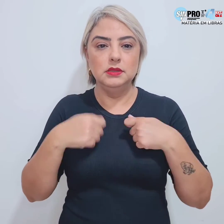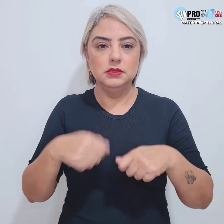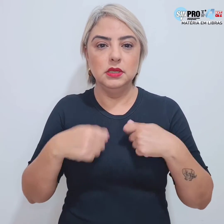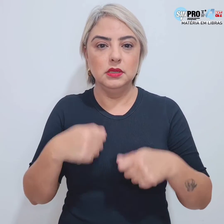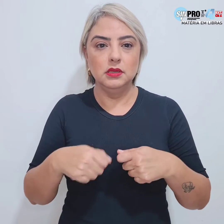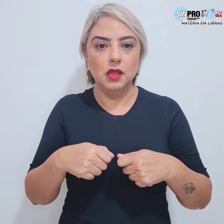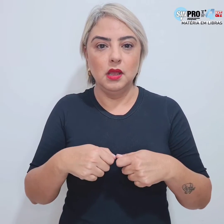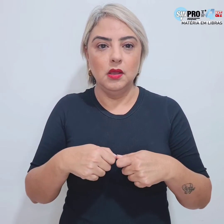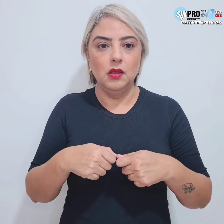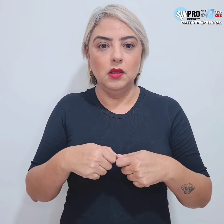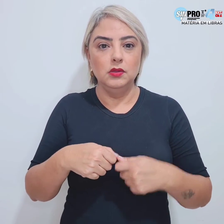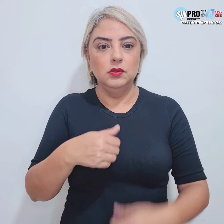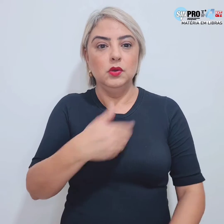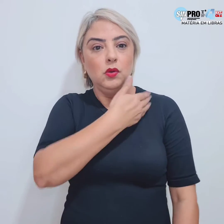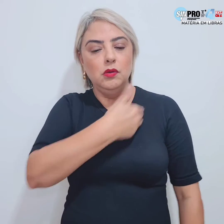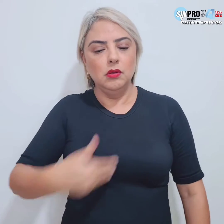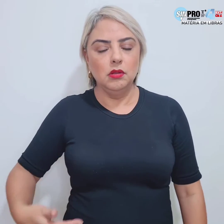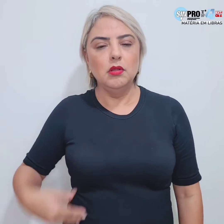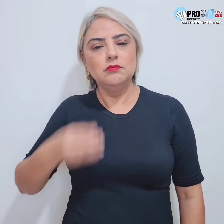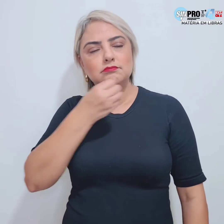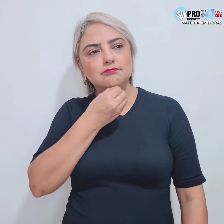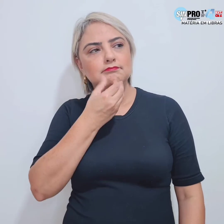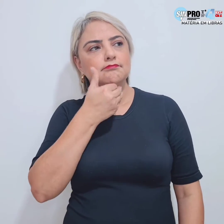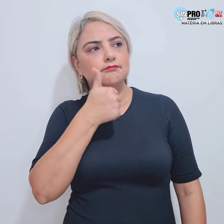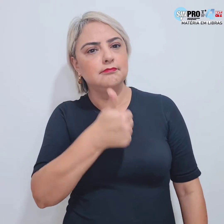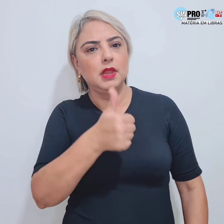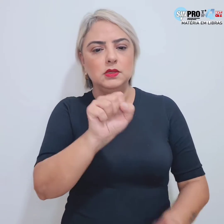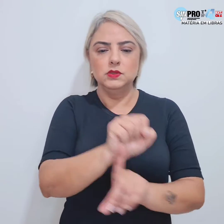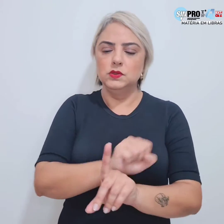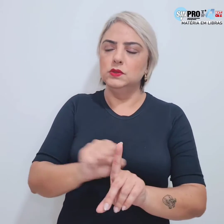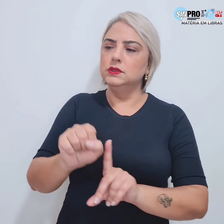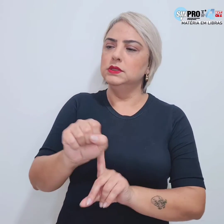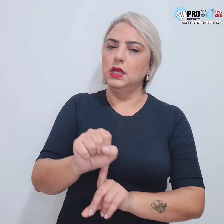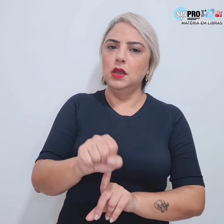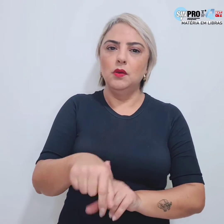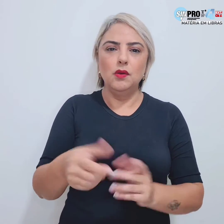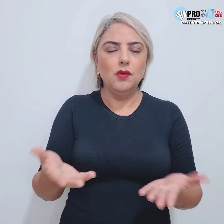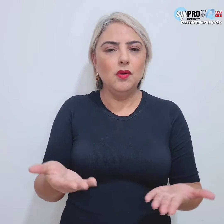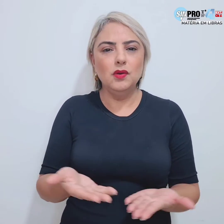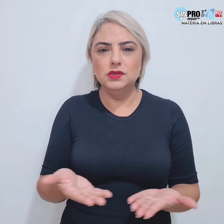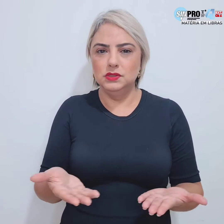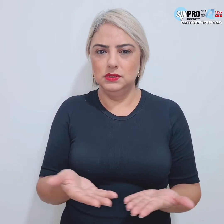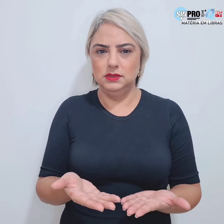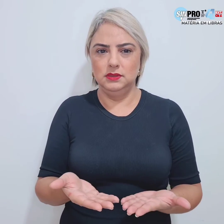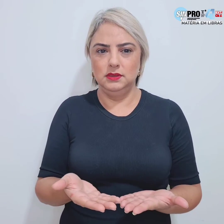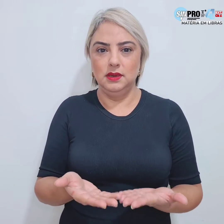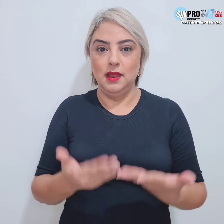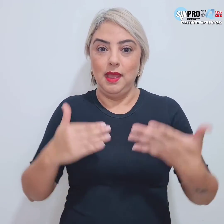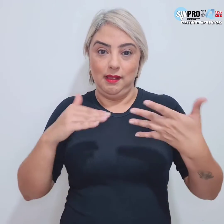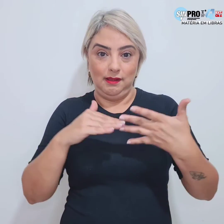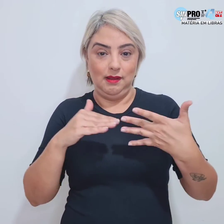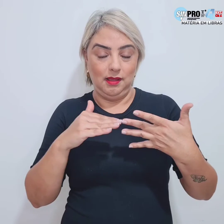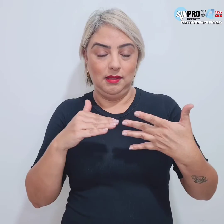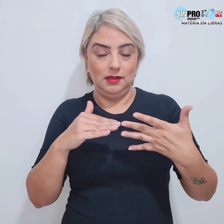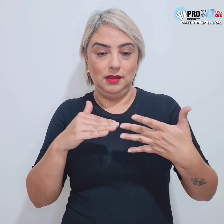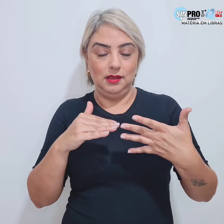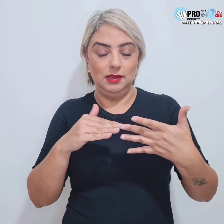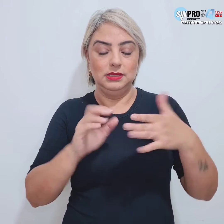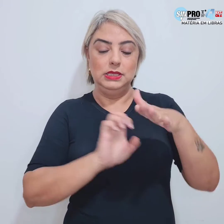Nacional de Bem-Estar Social, como hoje. A classe média empresarial,